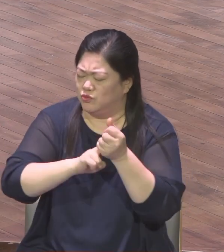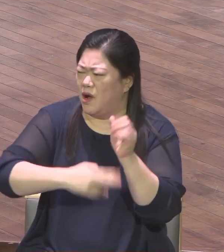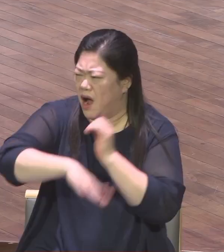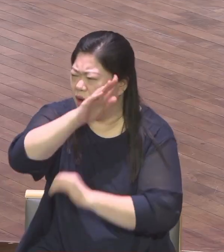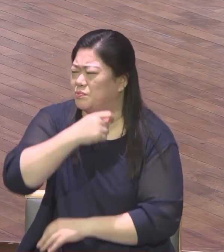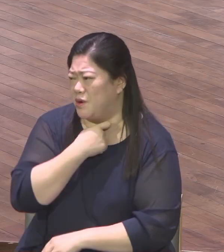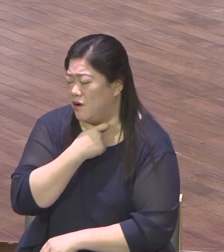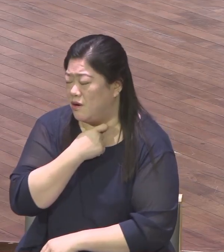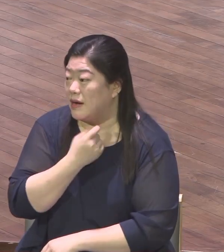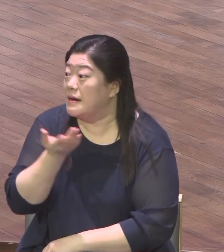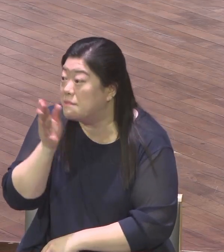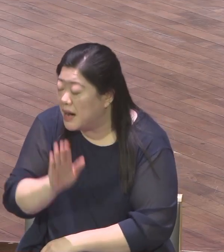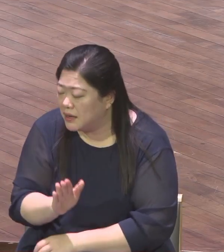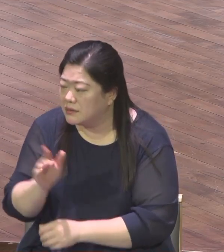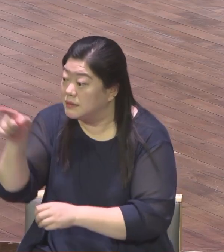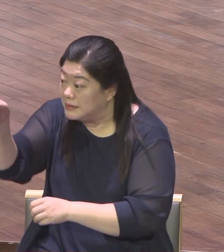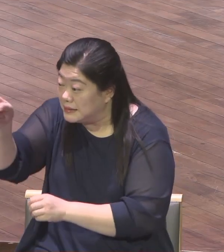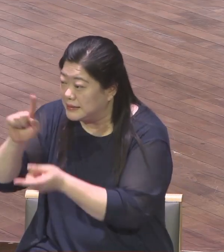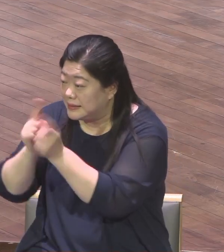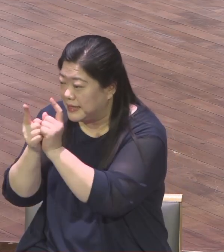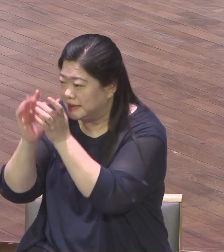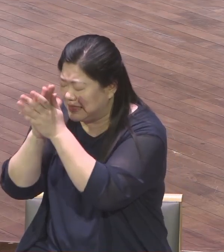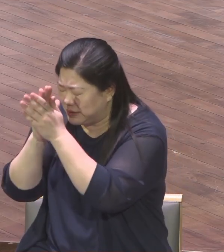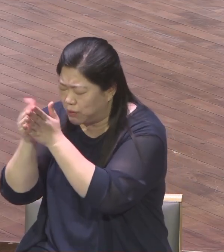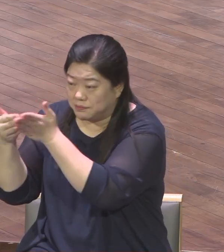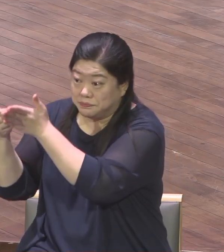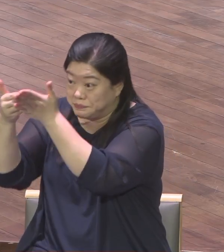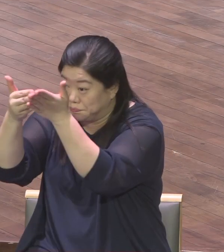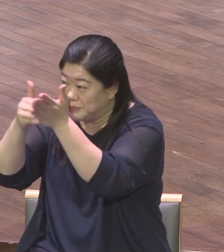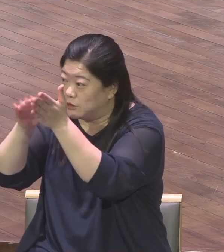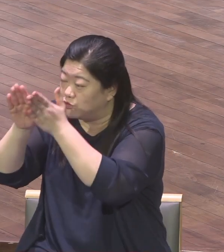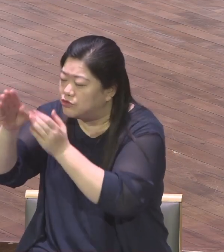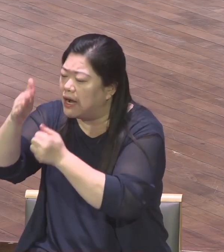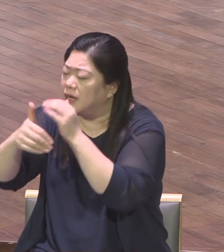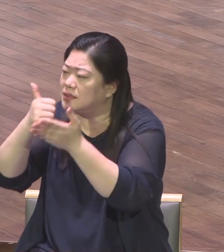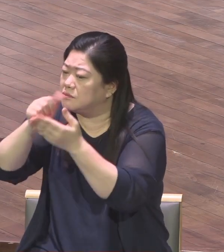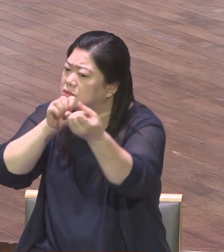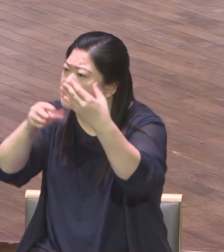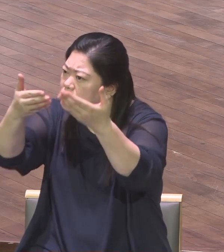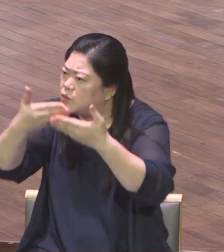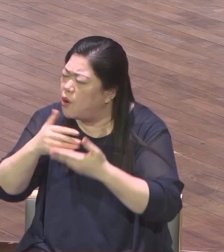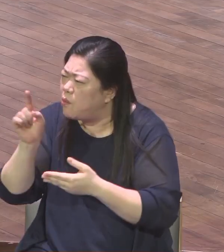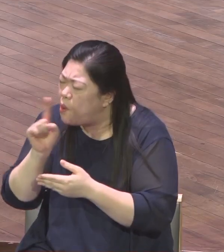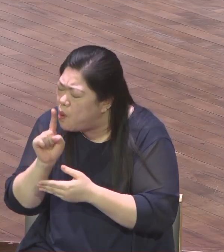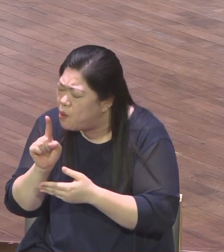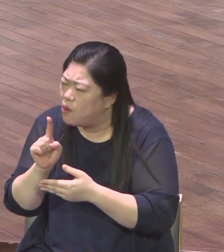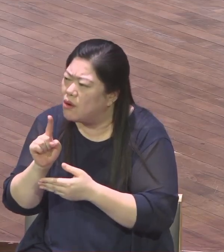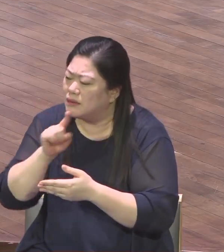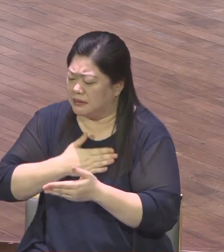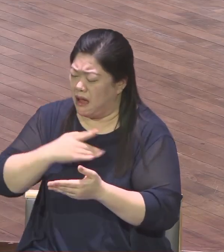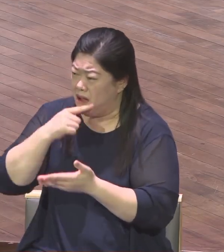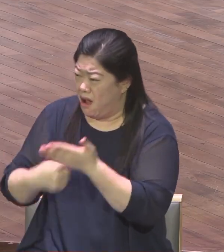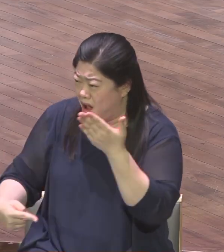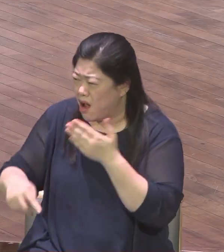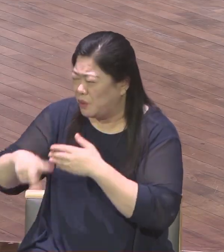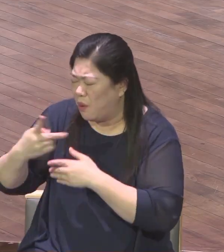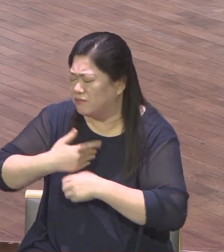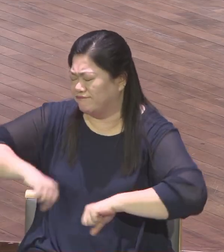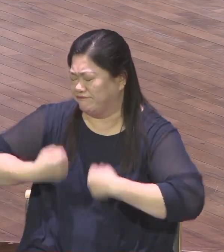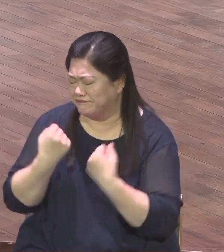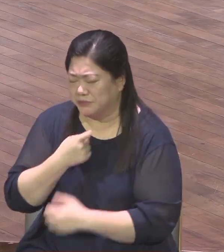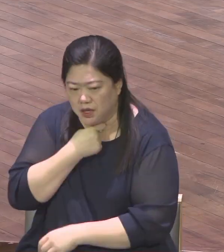순종하겠다라고 약속을 했어요. 자, 5절 봅니다. 그들이 에레미야에게 이르되 우리가 당신의